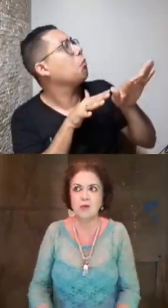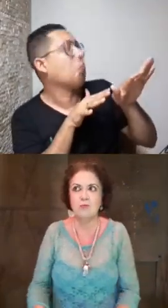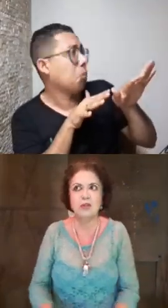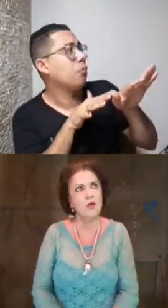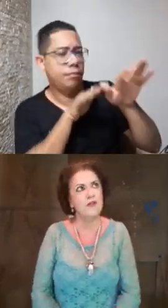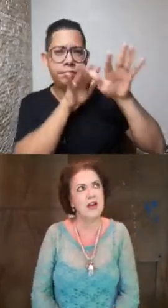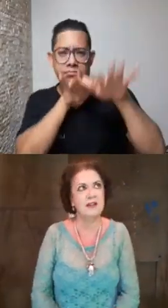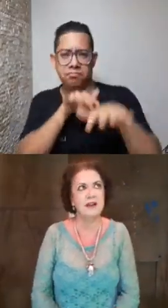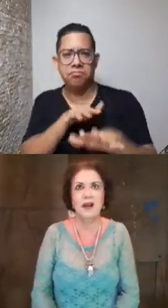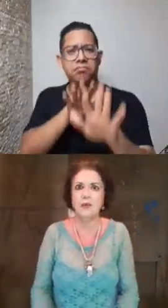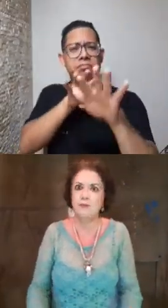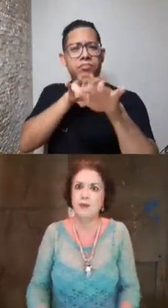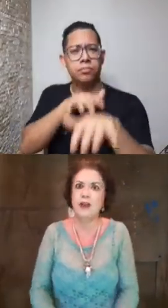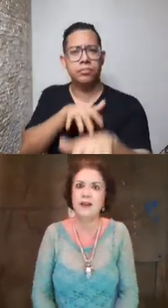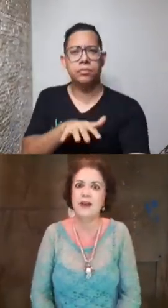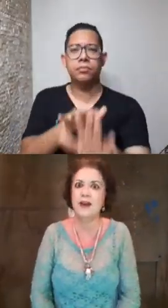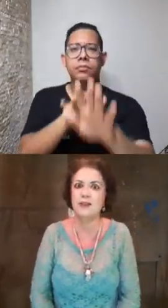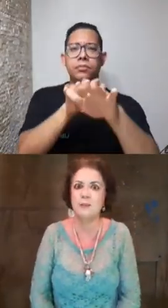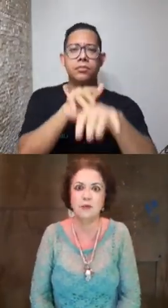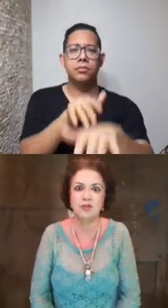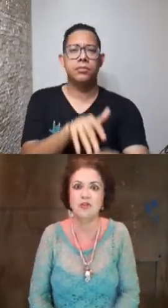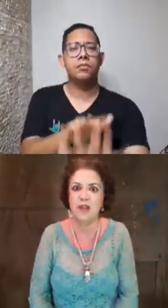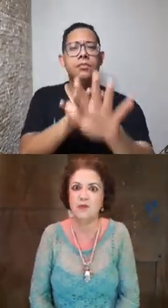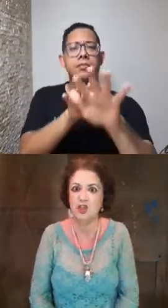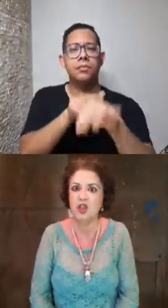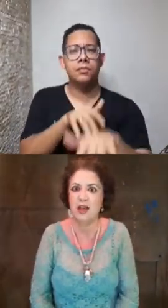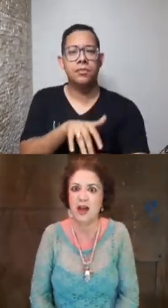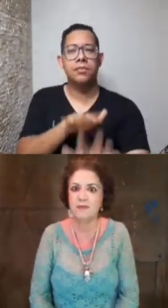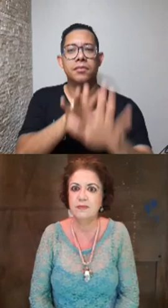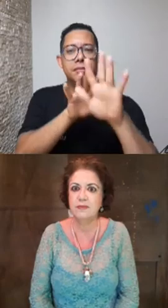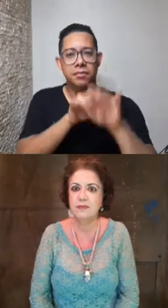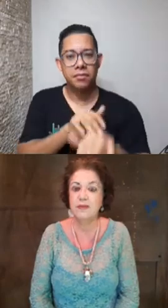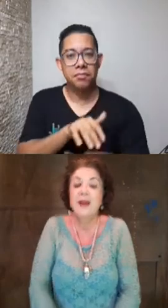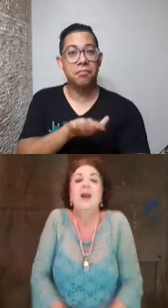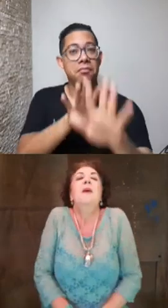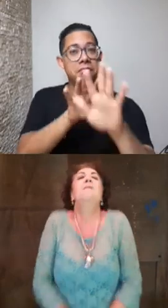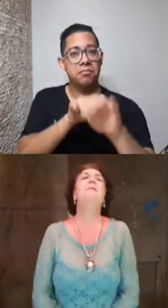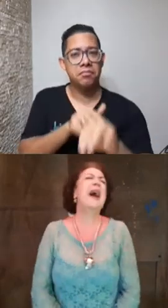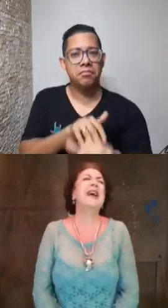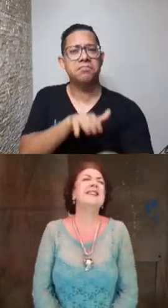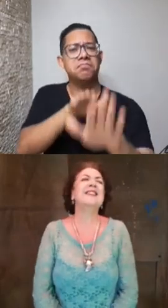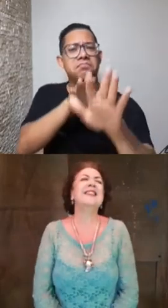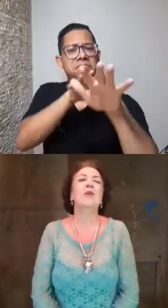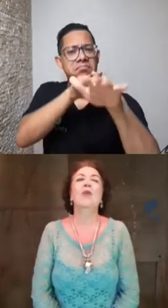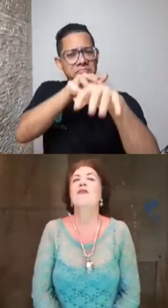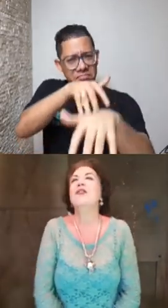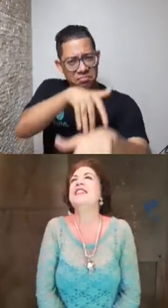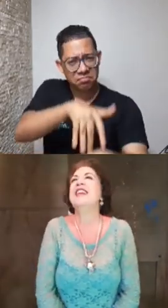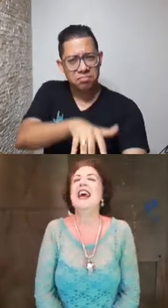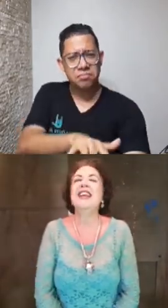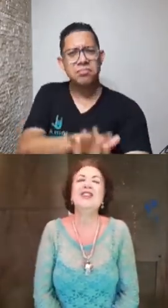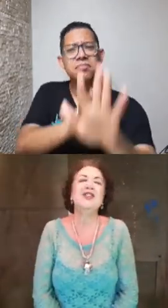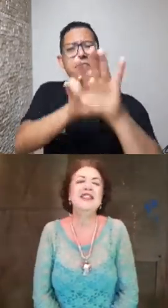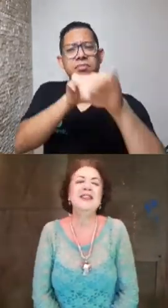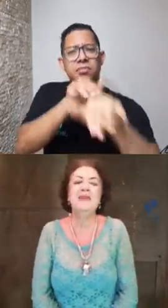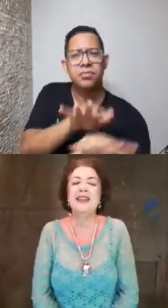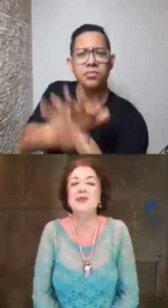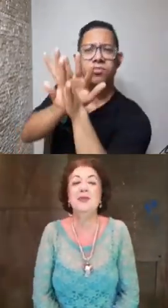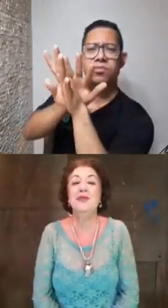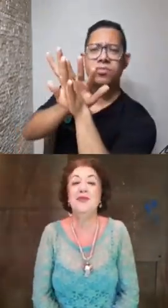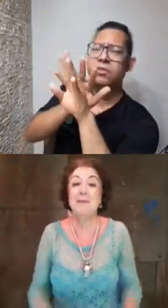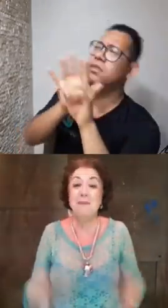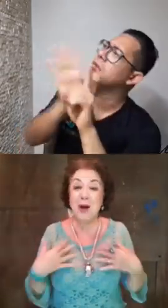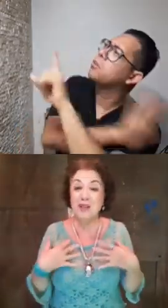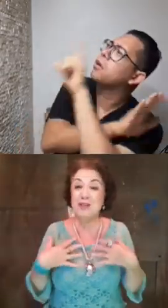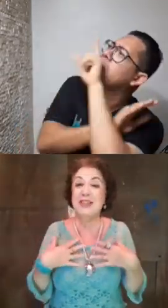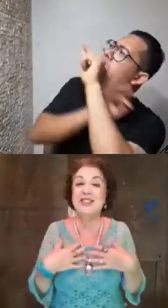já começou a ficar intrigado. Uai, por que ninguém responde onde é que eu vou chegar? Pássaro, você aí de cima que tudo